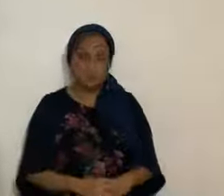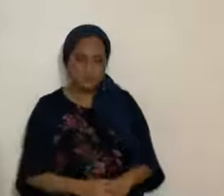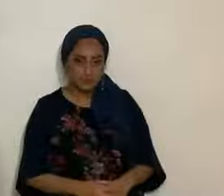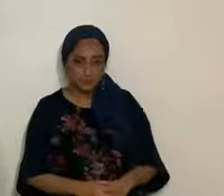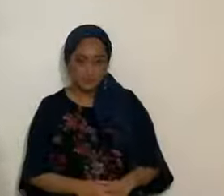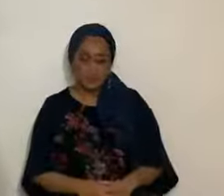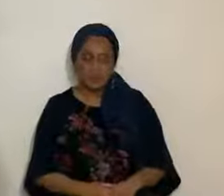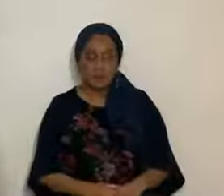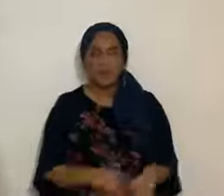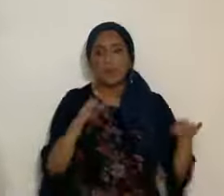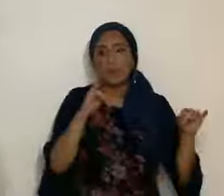De igual manera,